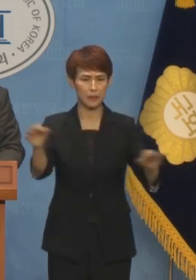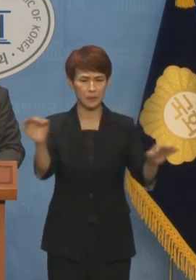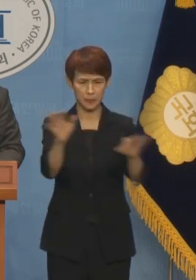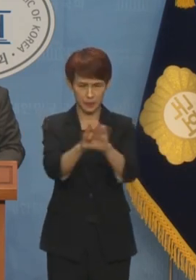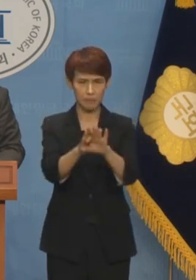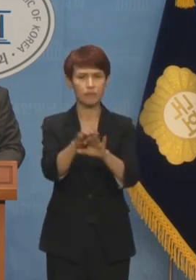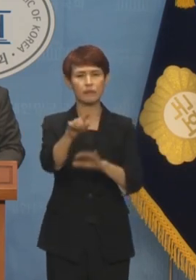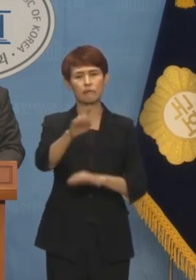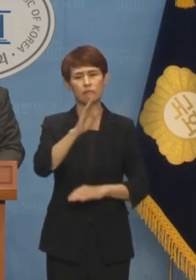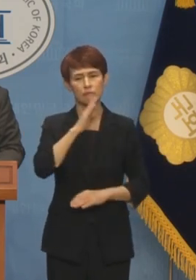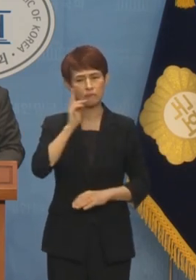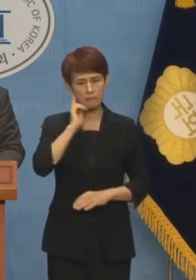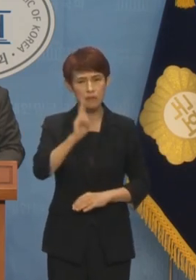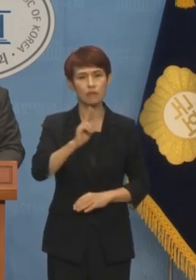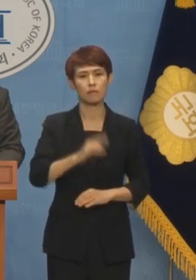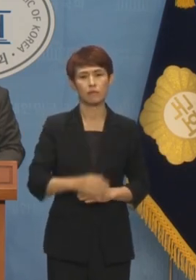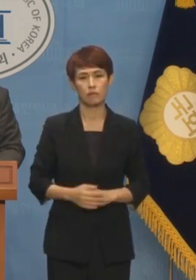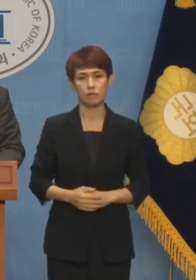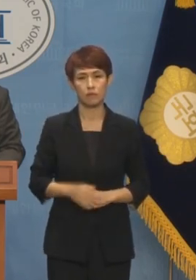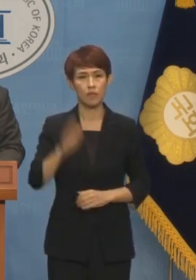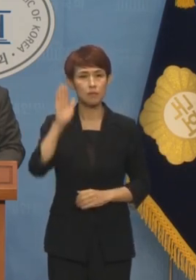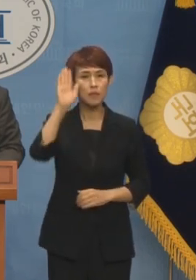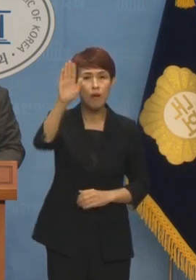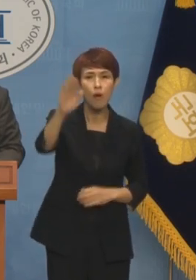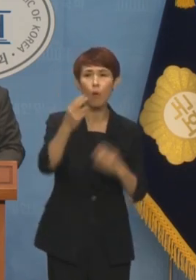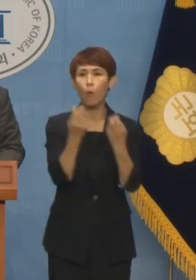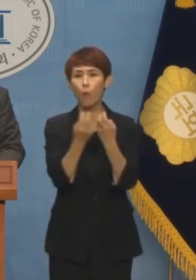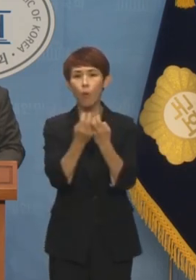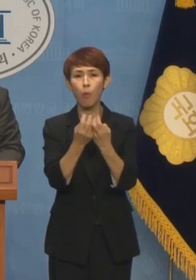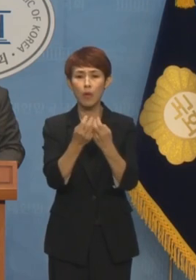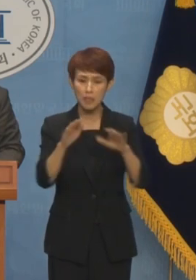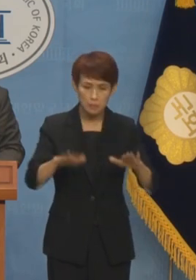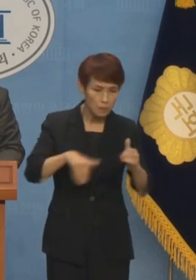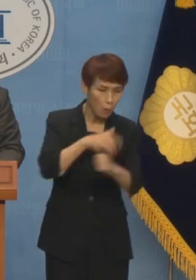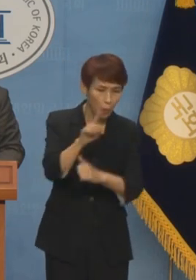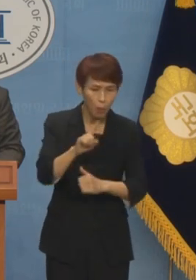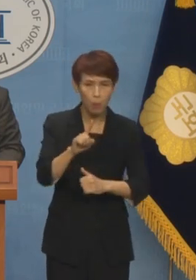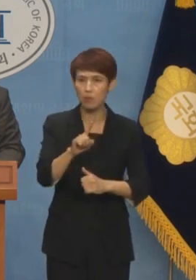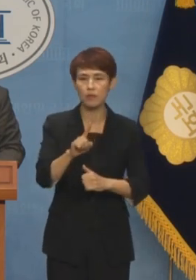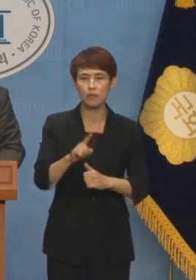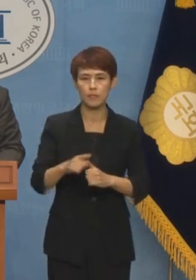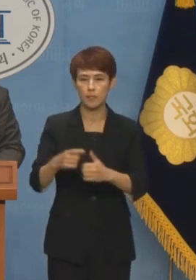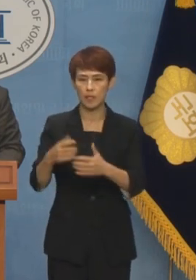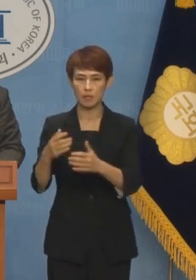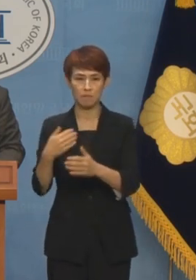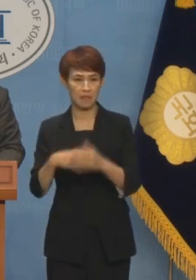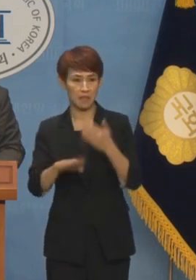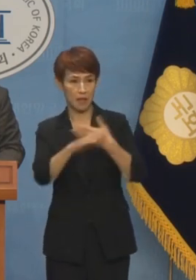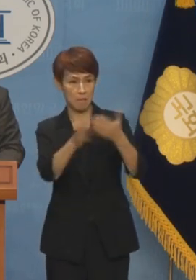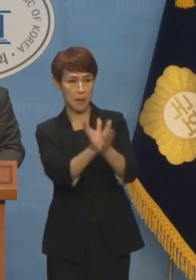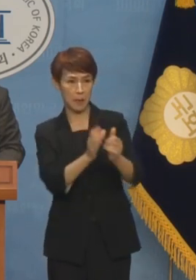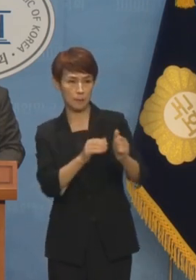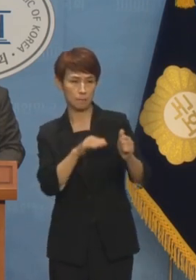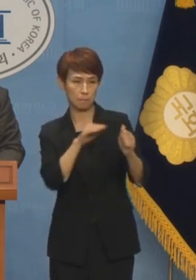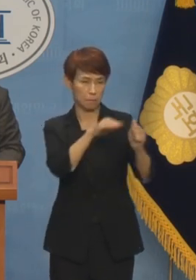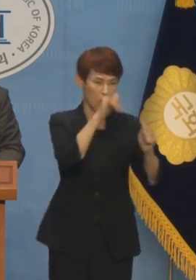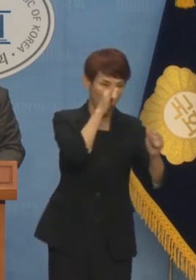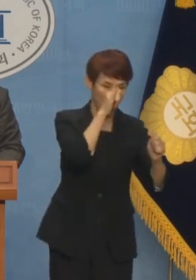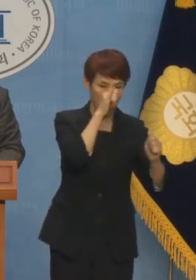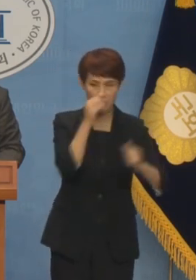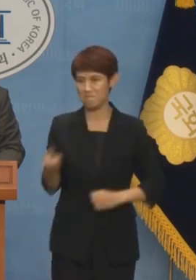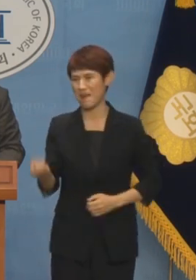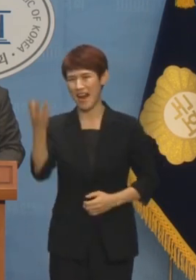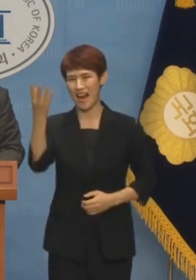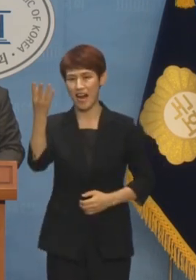고민도 미래에 대한 고민도 없었습니다. 파만 흔들어대면 이기는 선거, 민주당이 압승해도 정권이